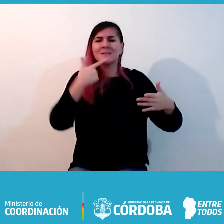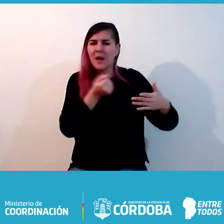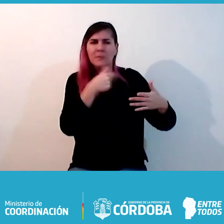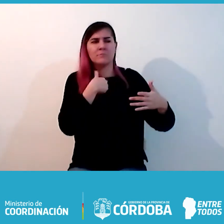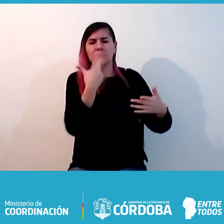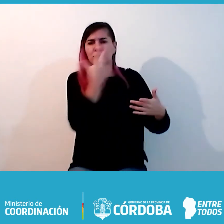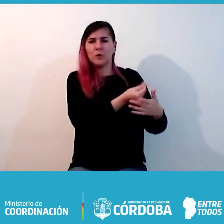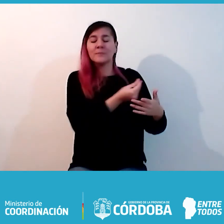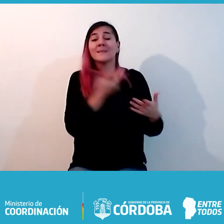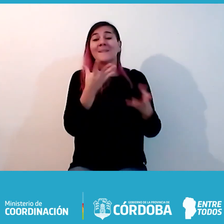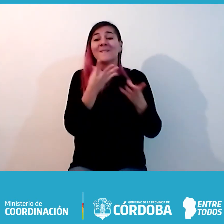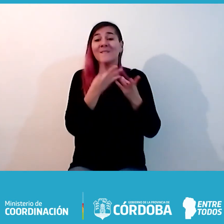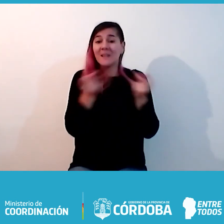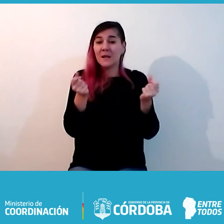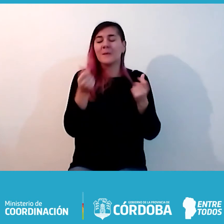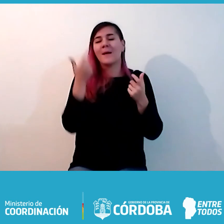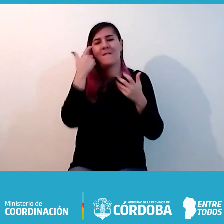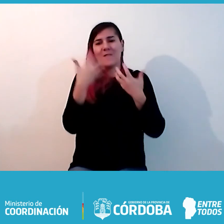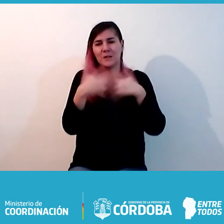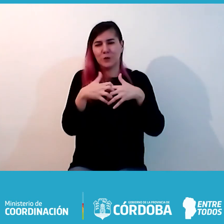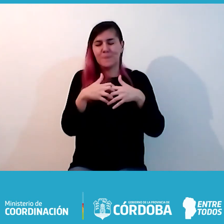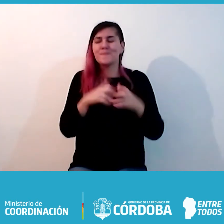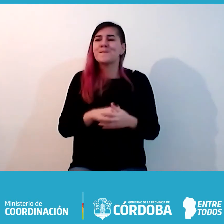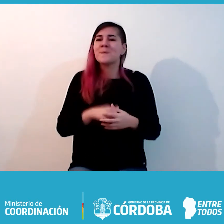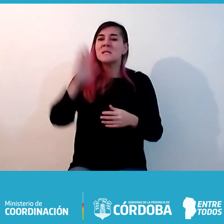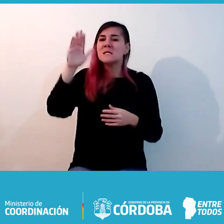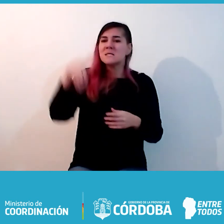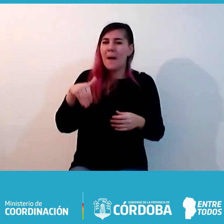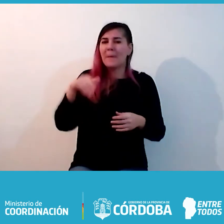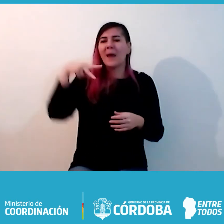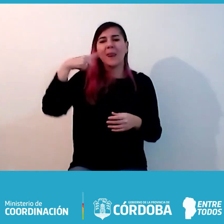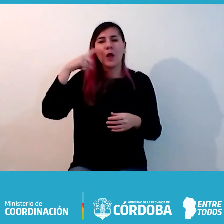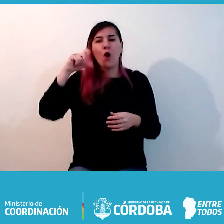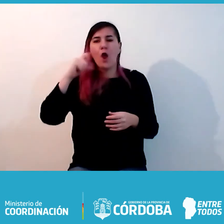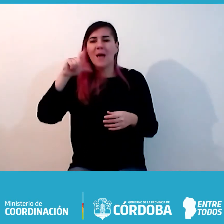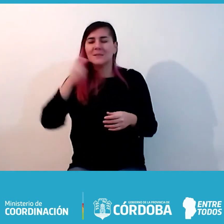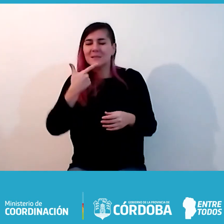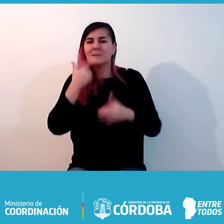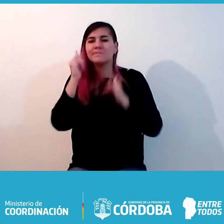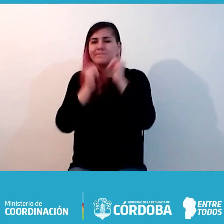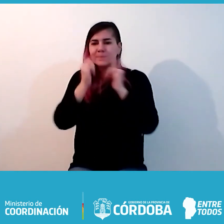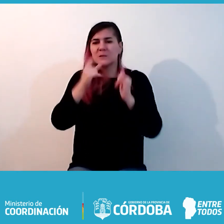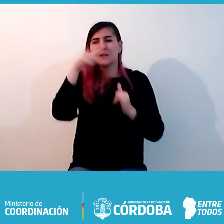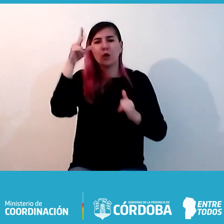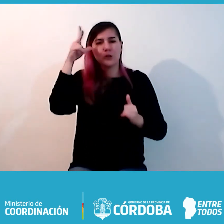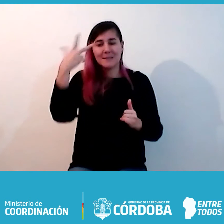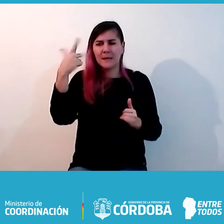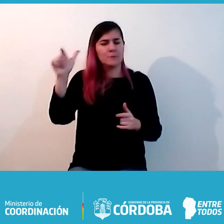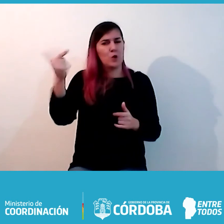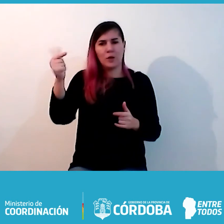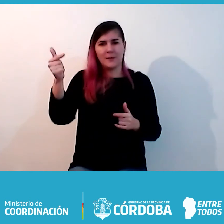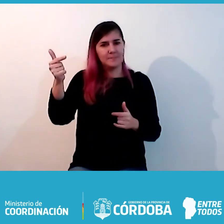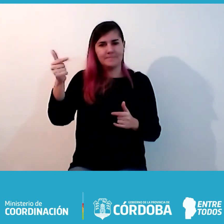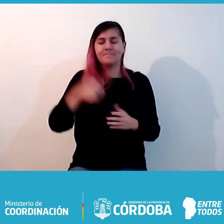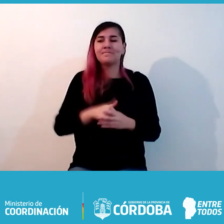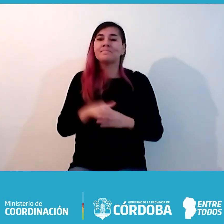finalizando con una reflexión. Seguidamente se llama el señor Meguira Nicolás, orador número 183, que no se encuentra en la sala,